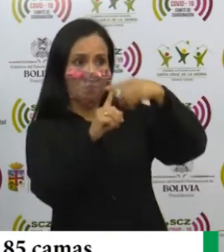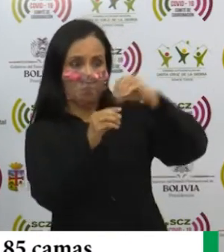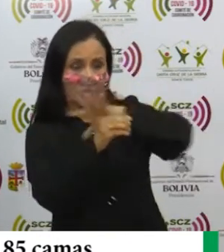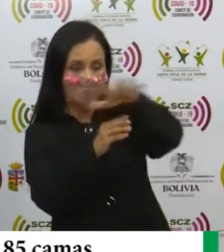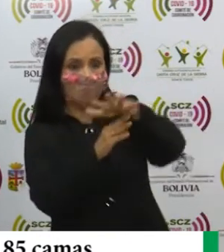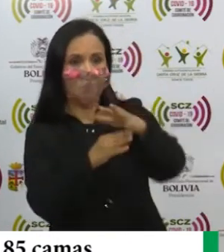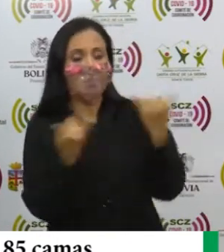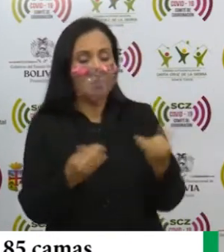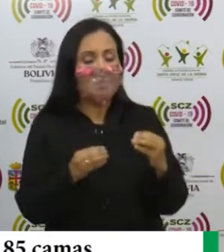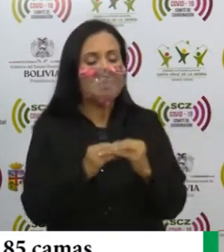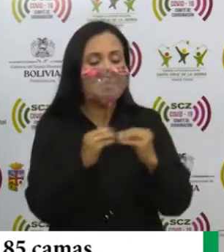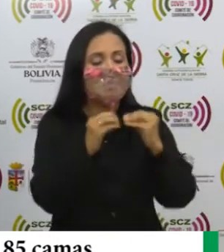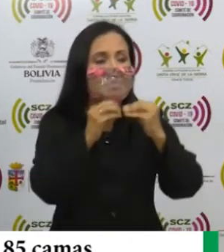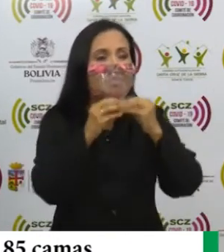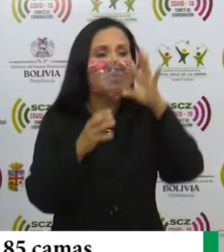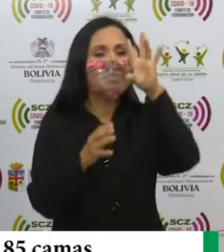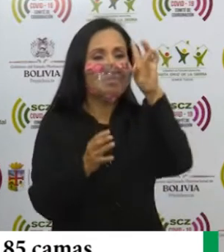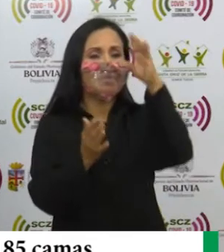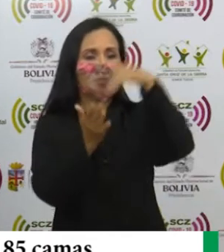suman a los